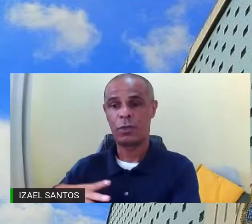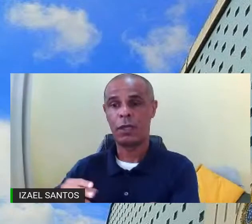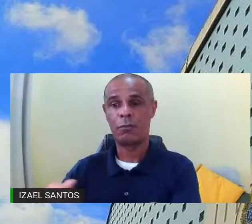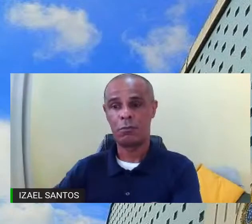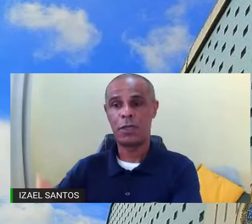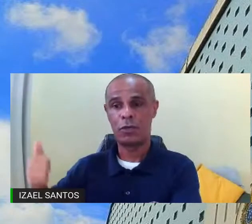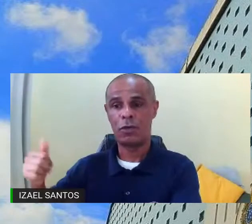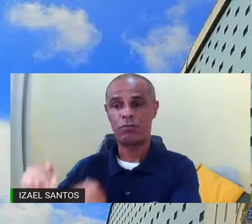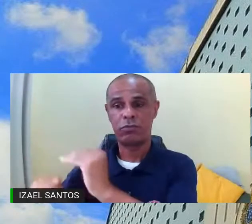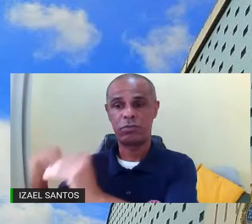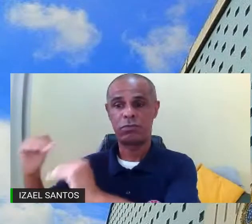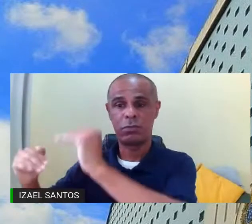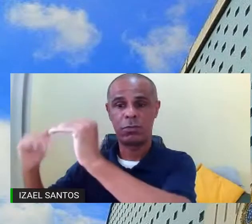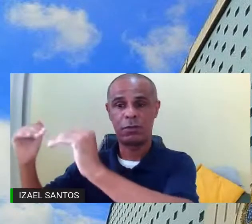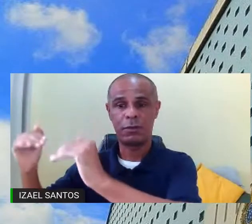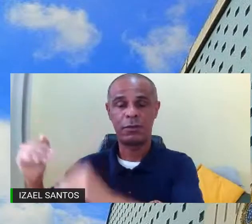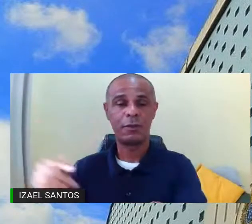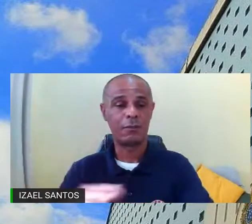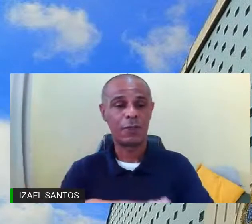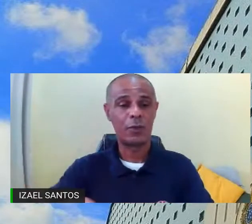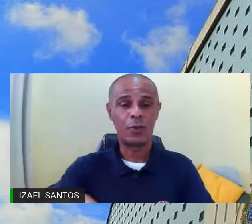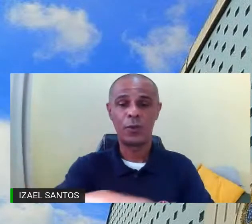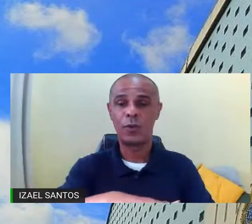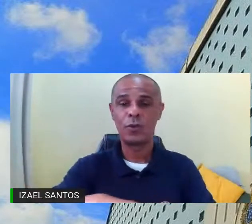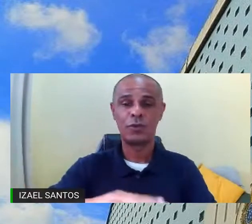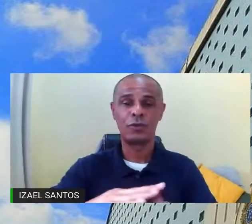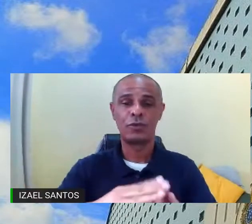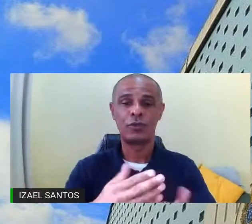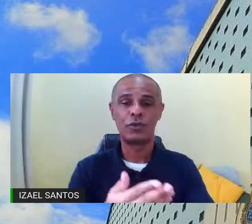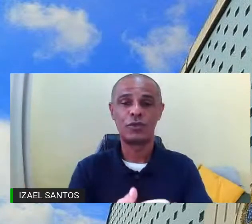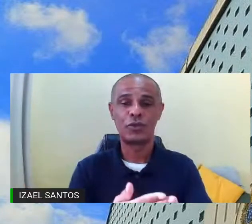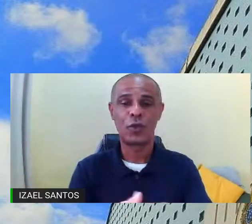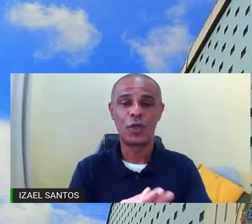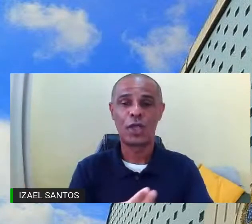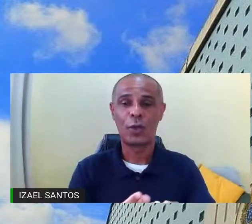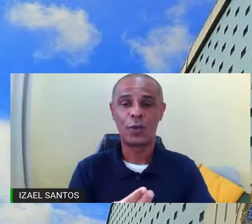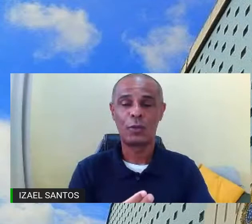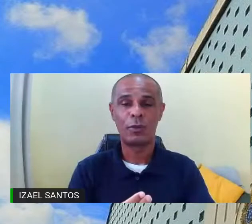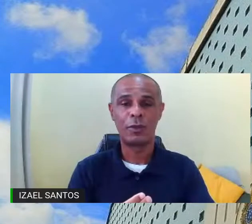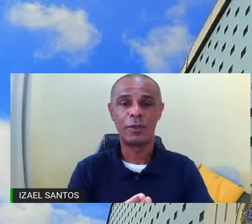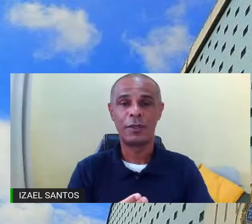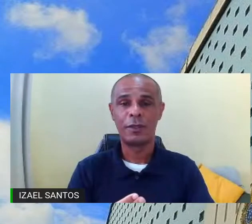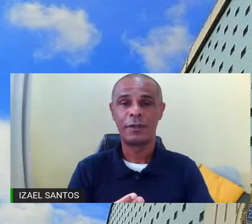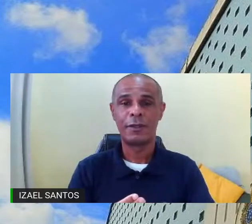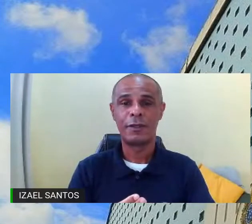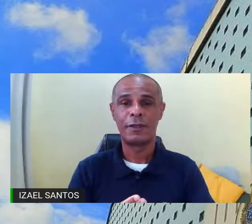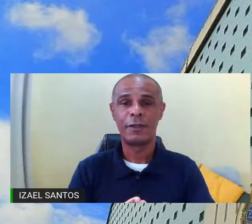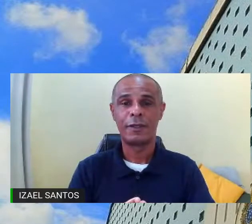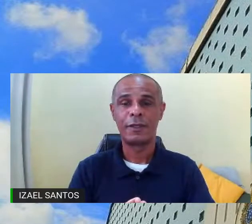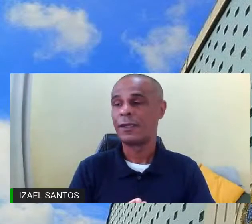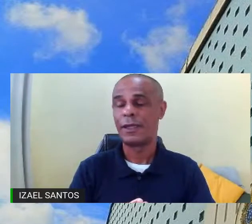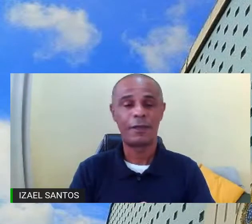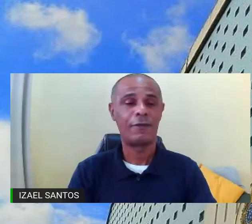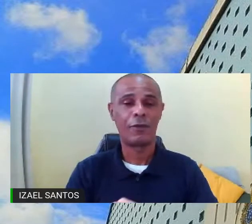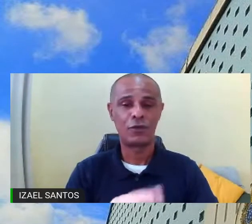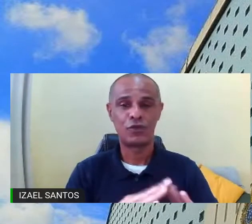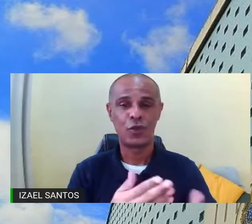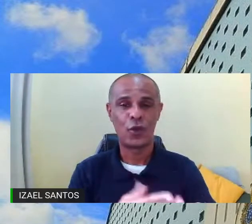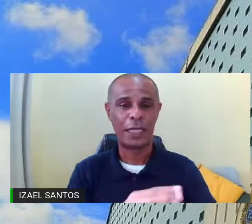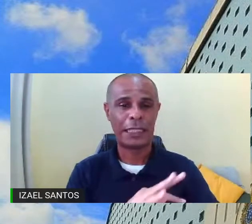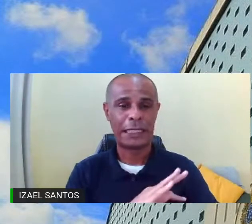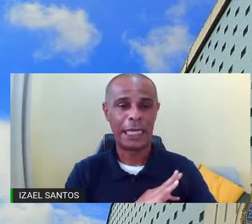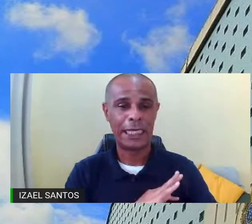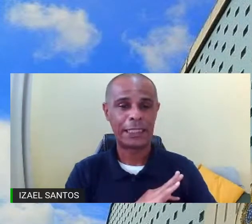ensino superior. Enquanto os outros acham, não, eu vou trabalhar logo, mas o ensino superior ficará cada vez mais distante.